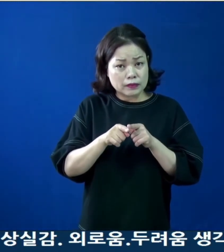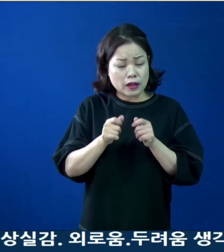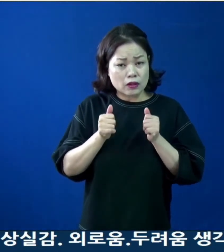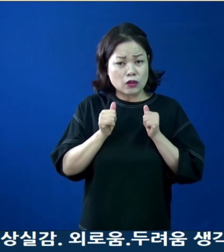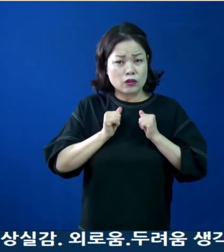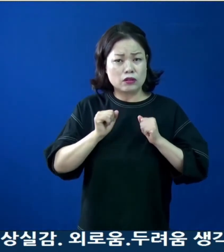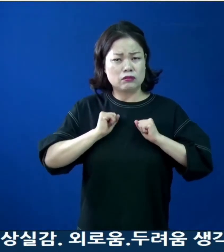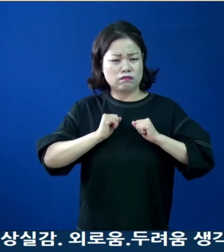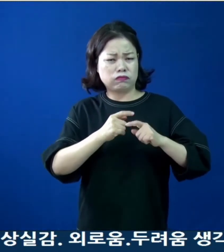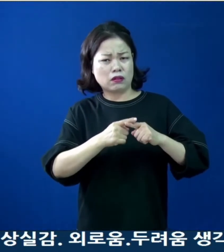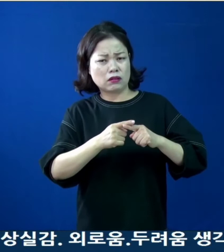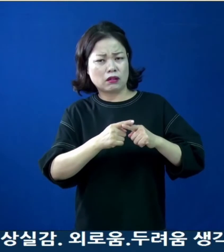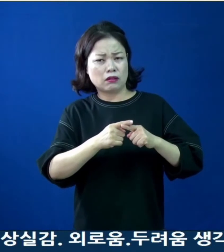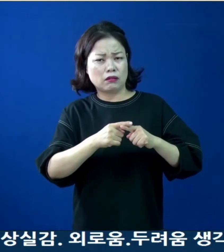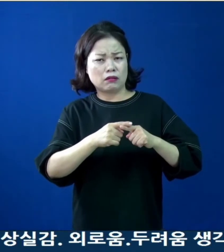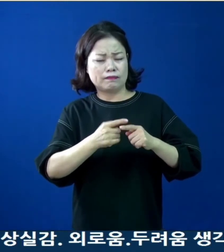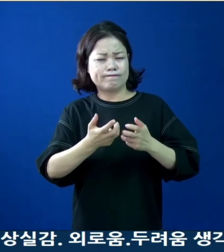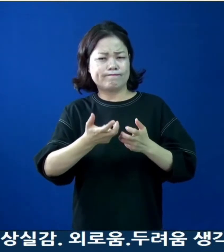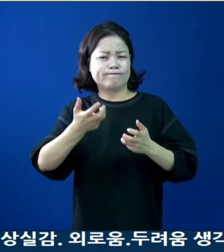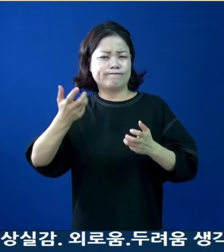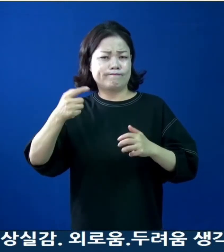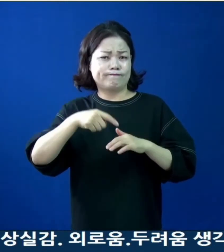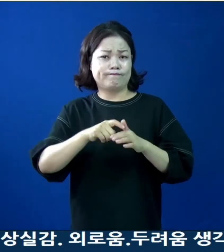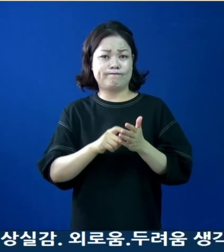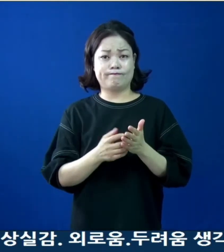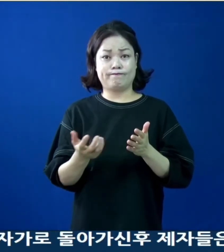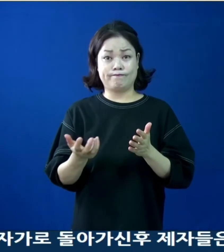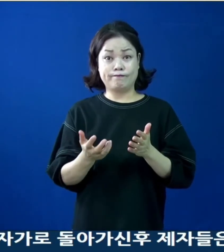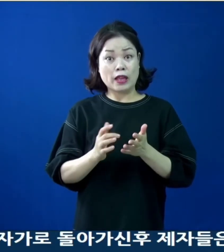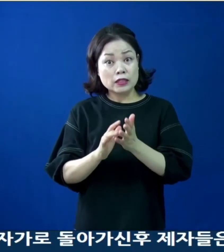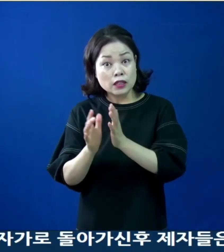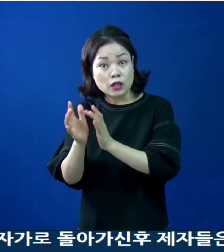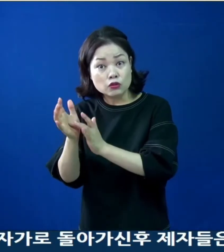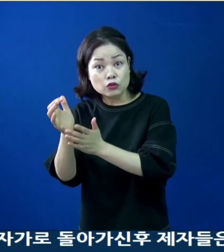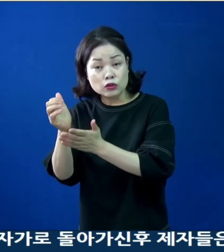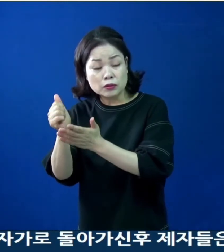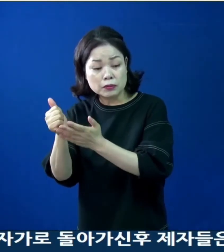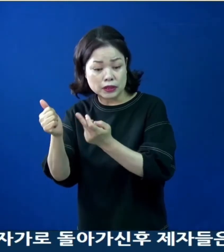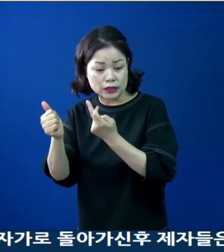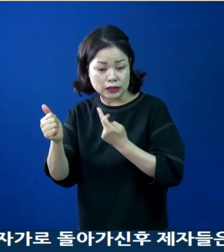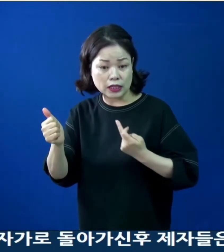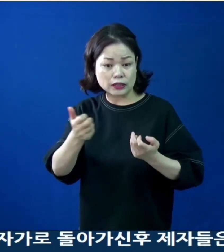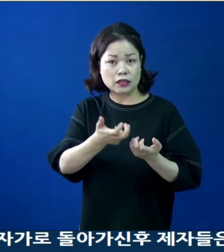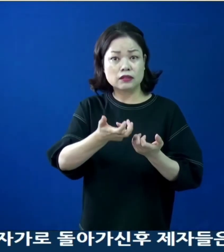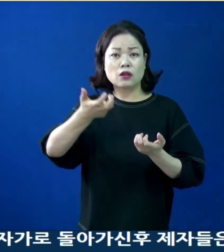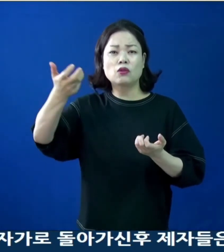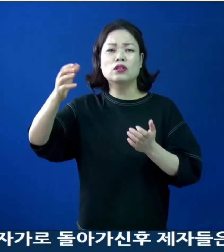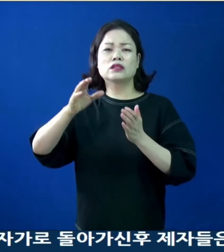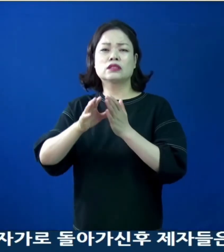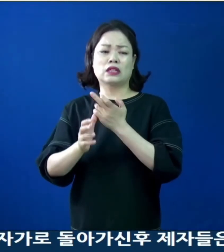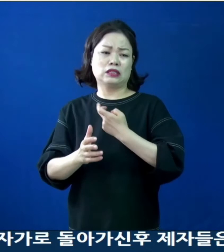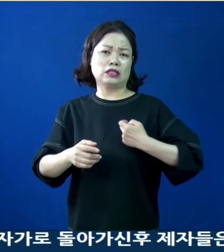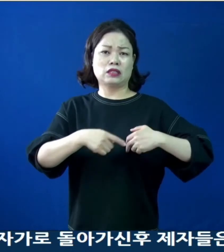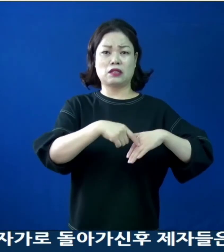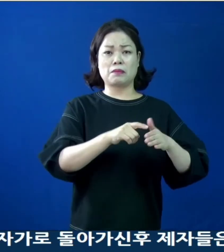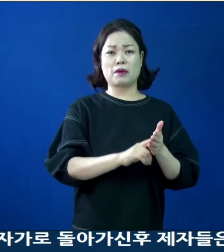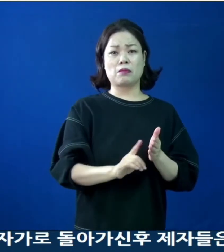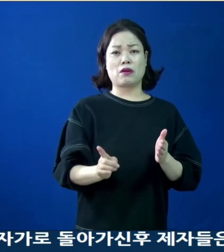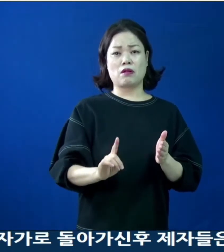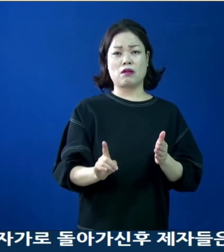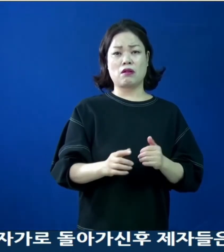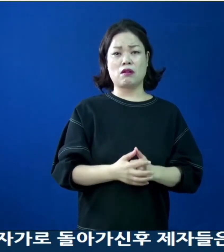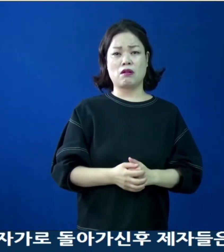하다가 떠나도 마음이 아픕니다. 예수님이 제자들을 떠나신다고 했을 때 제자들의 마음은